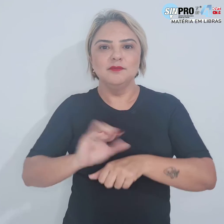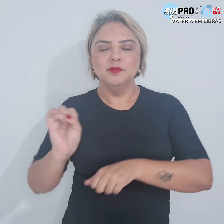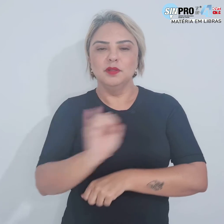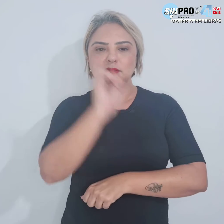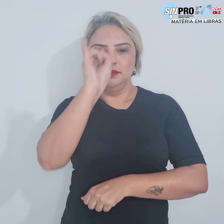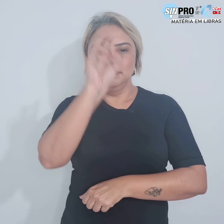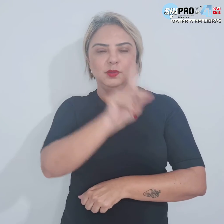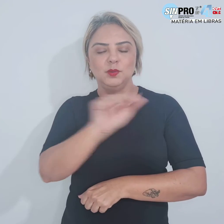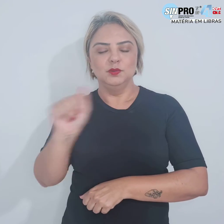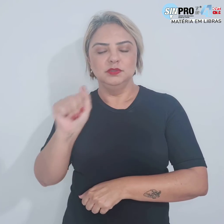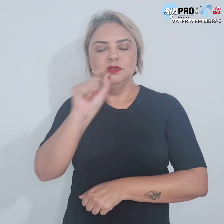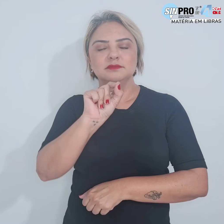data foi criada em